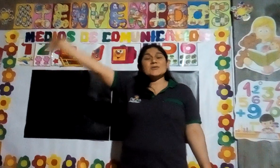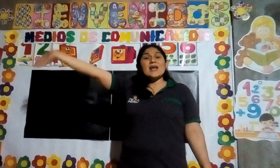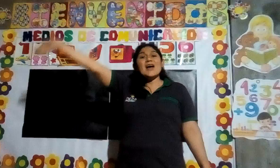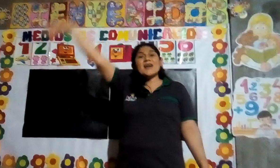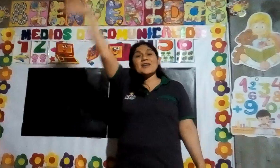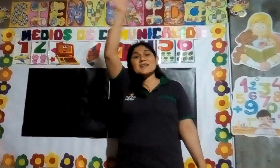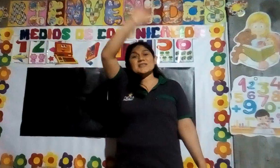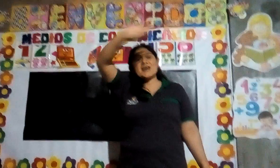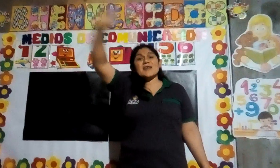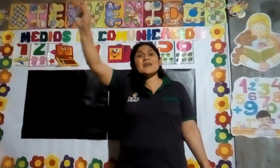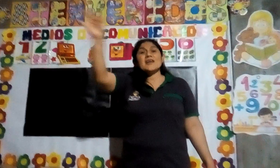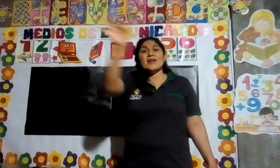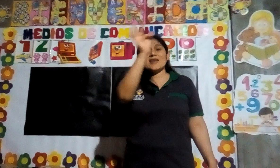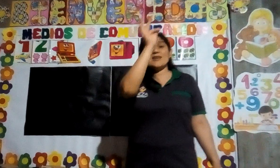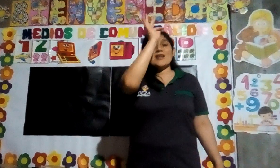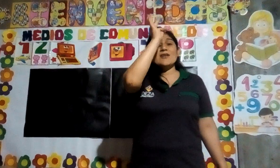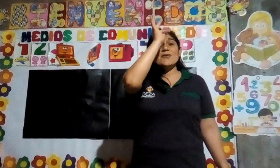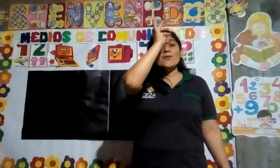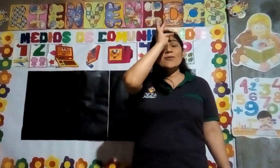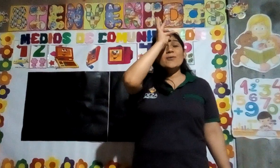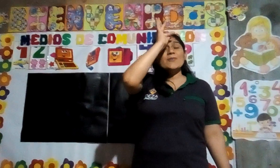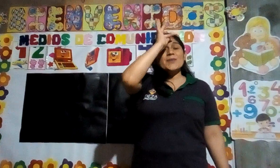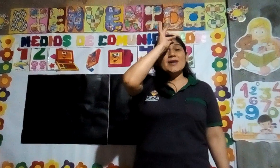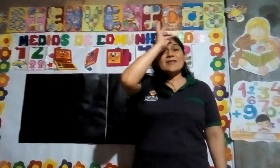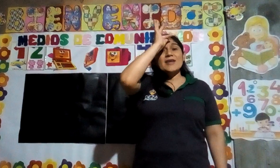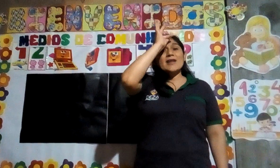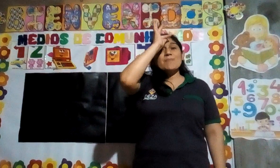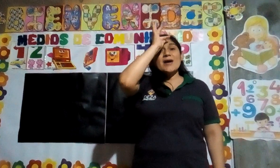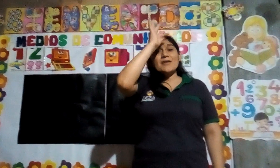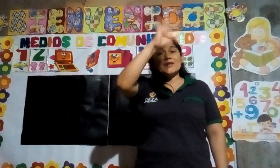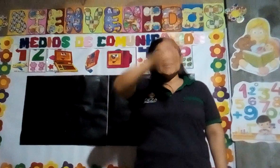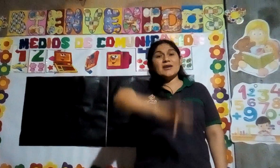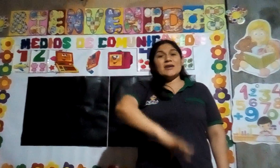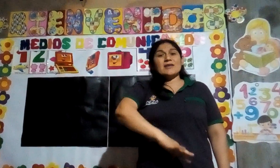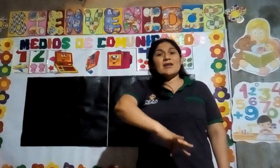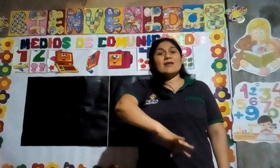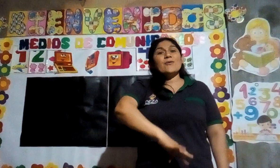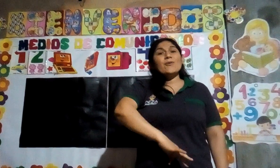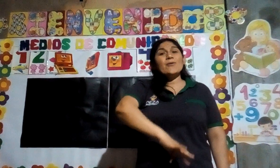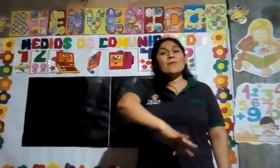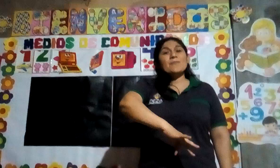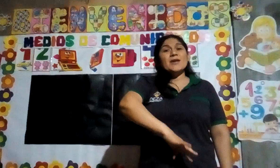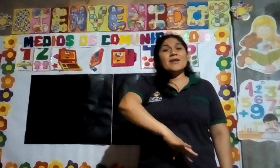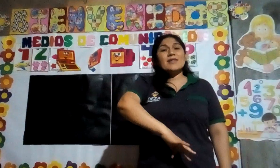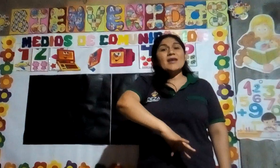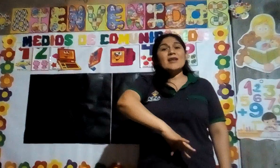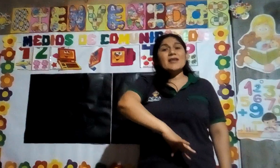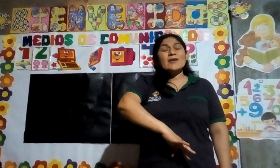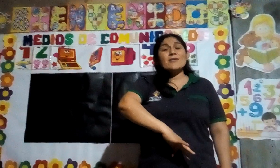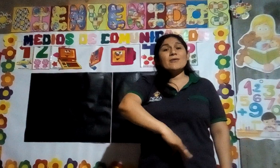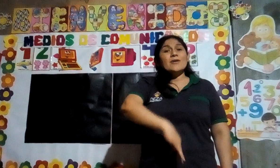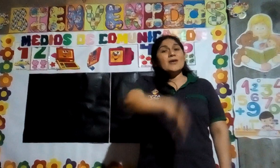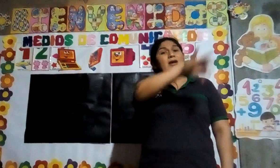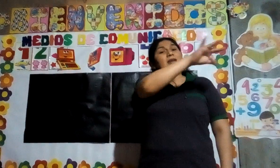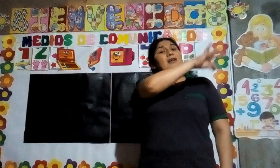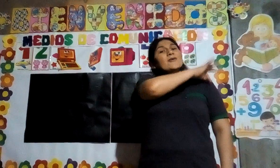a rezar. En el nombre del Padre, en el nombre del Hijo, en el